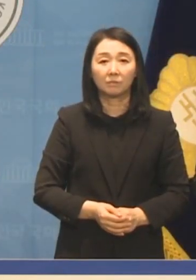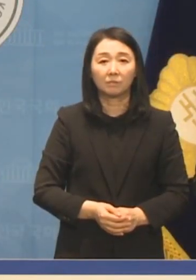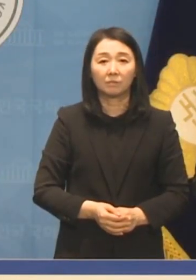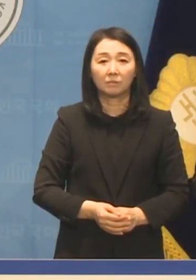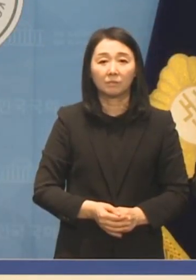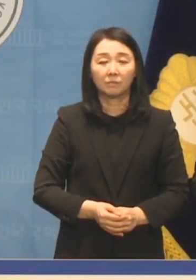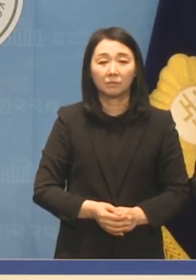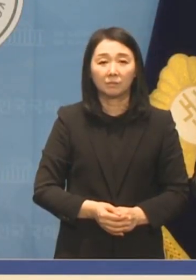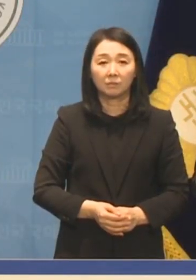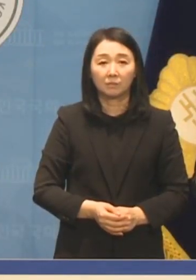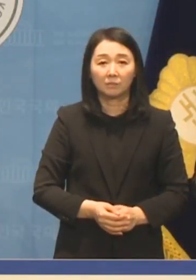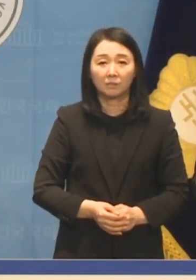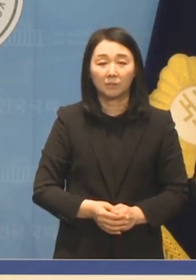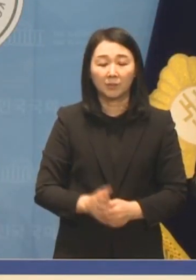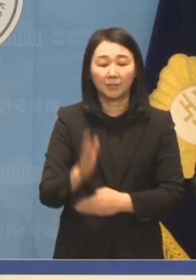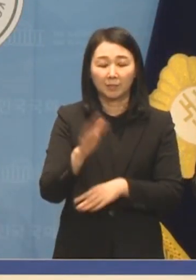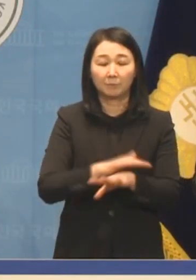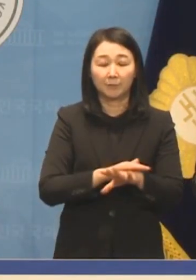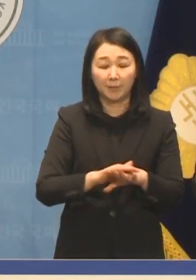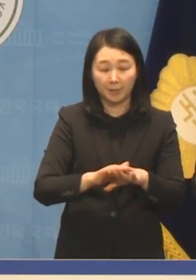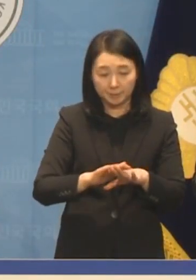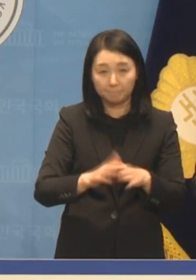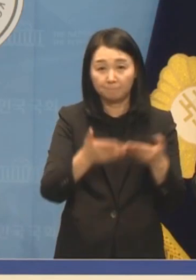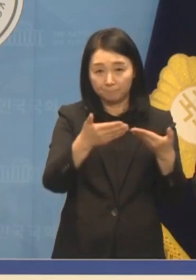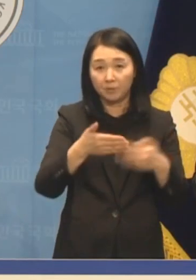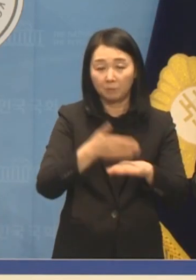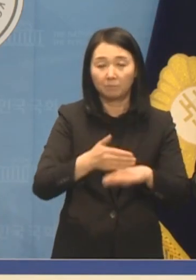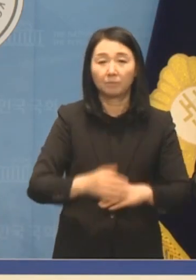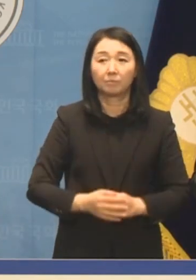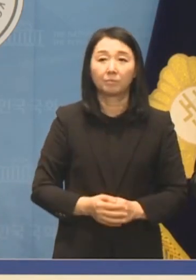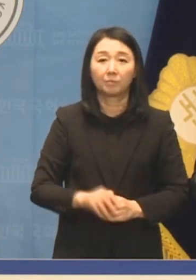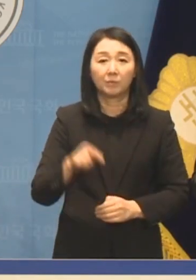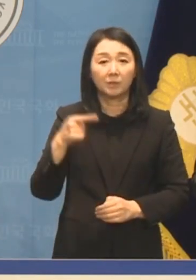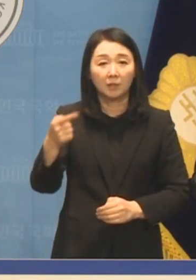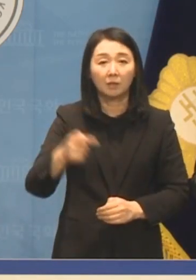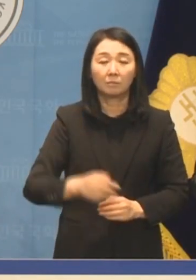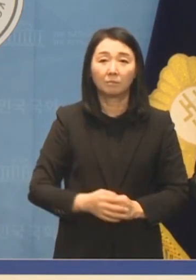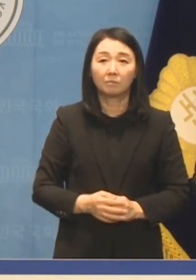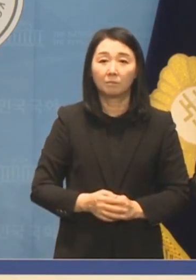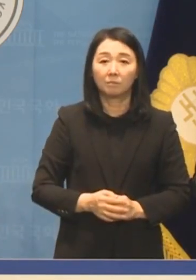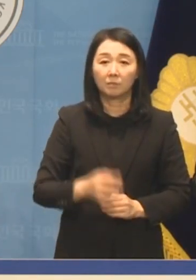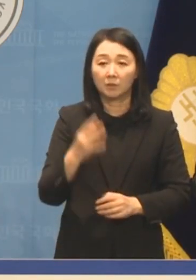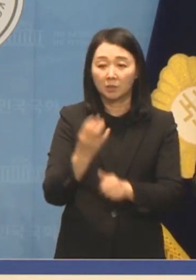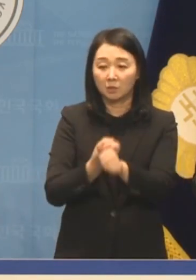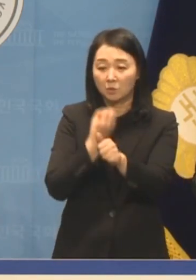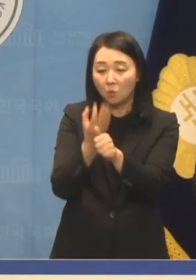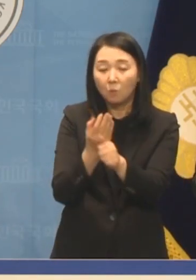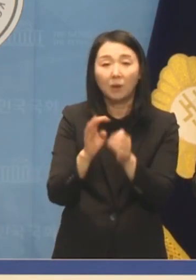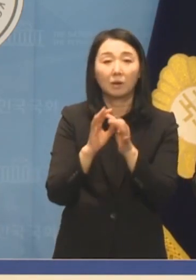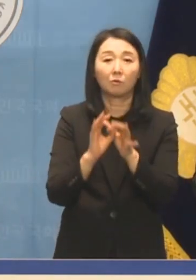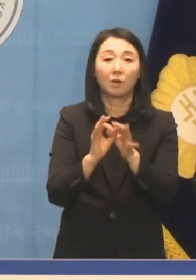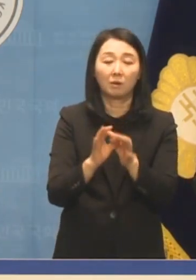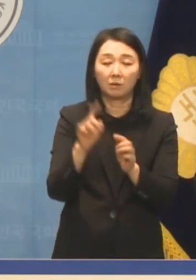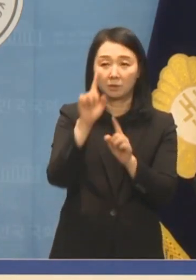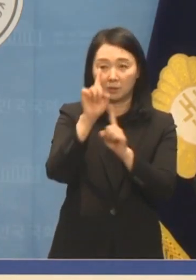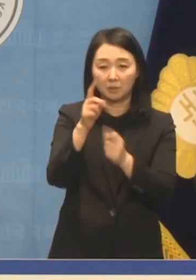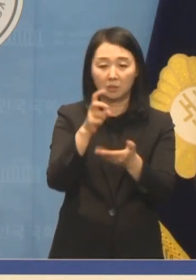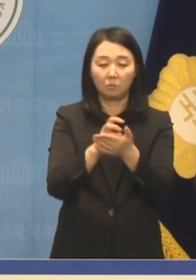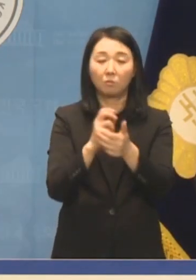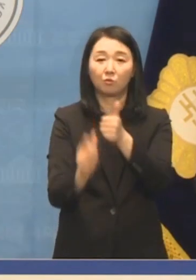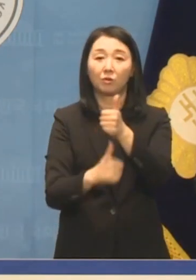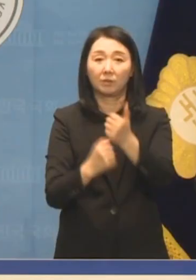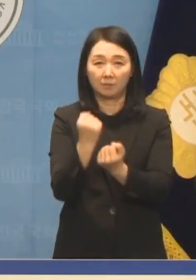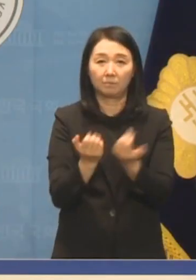네, 두 분 인사 말씀 잘 들었습니다. 다음으로는 이번 고발 취지와 관련해서 이태영 법률위원장께서